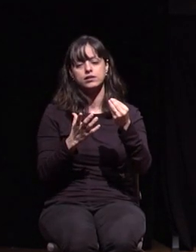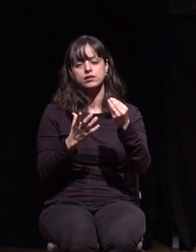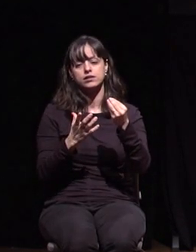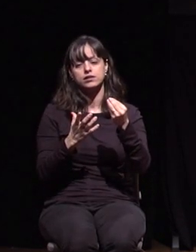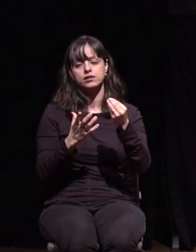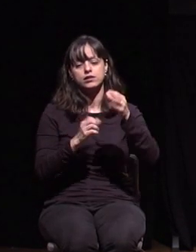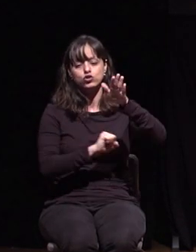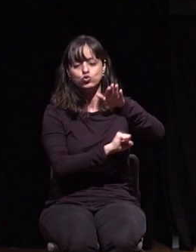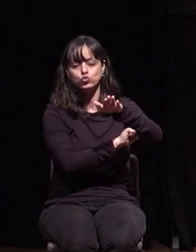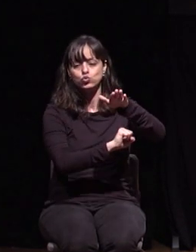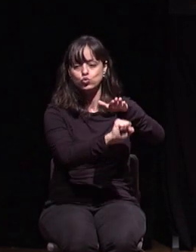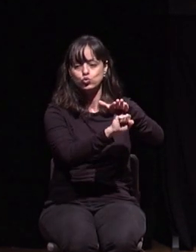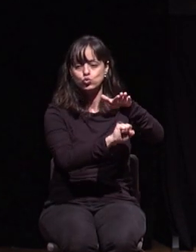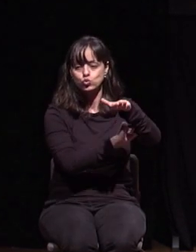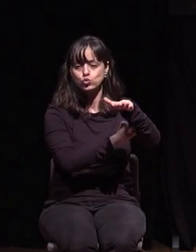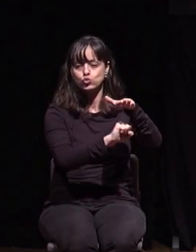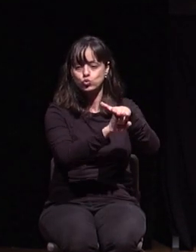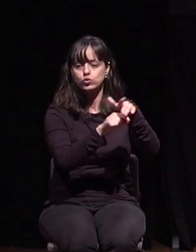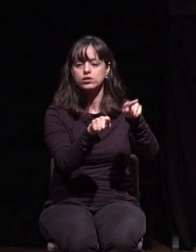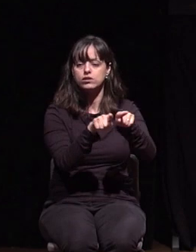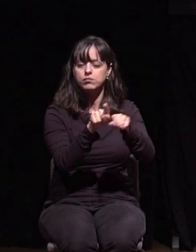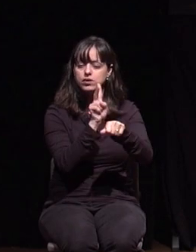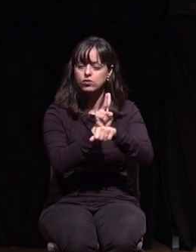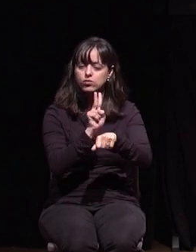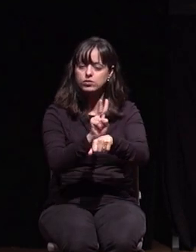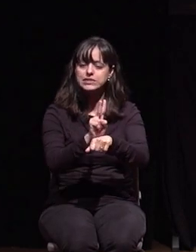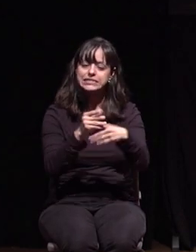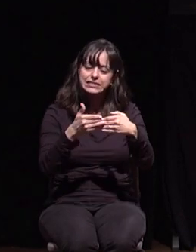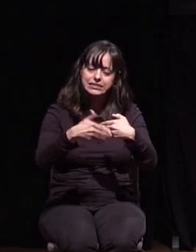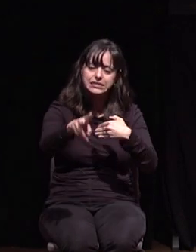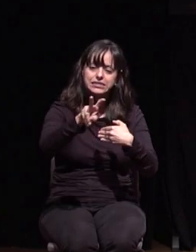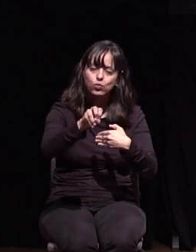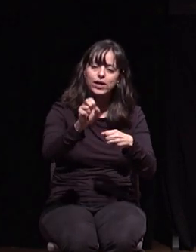os próximos 50 anos do prédio do MASP?